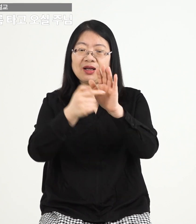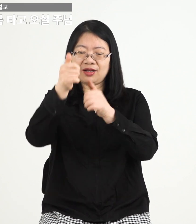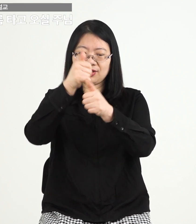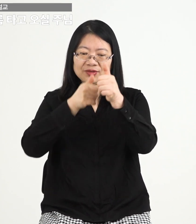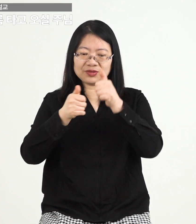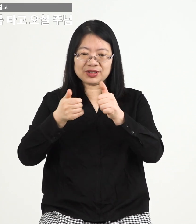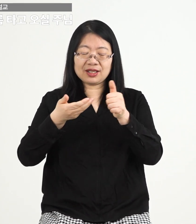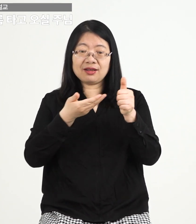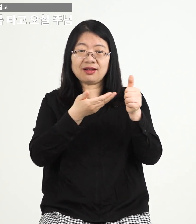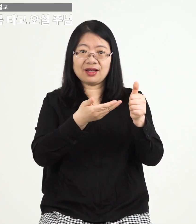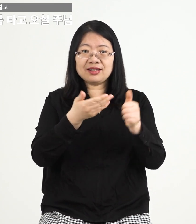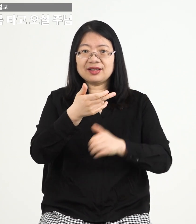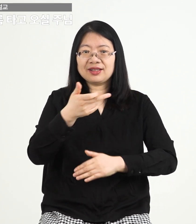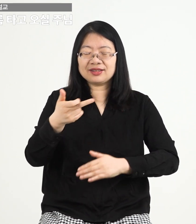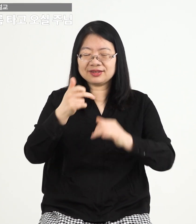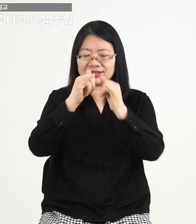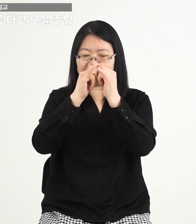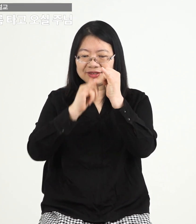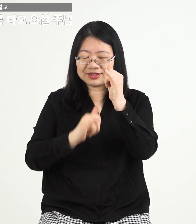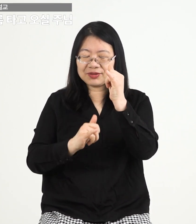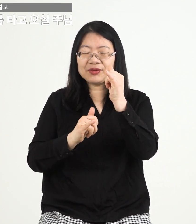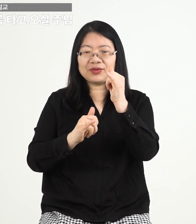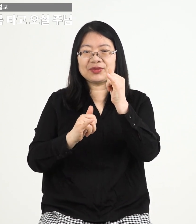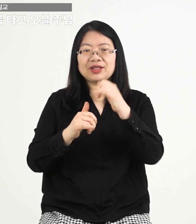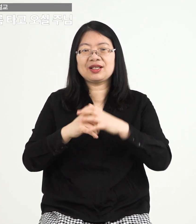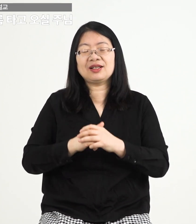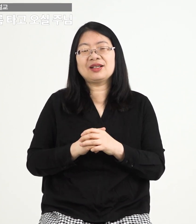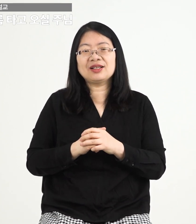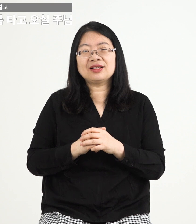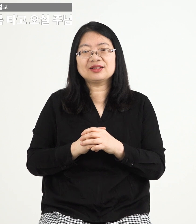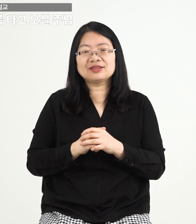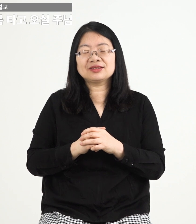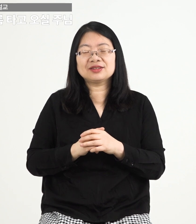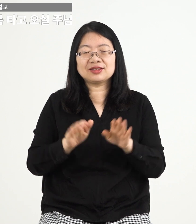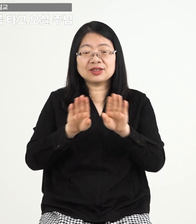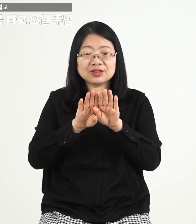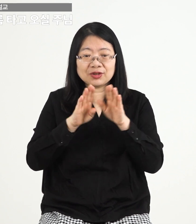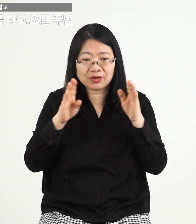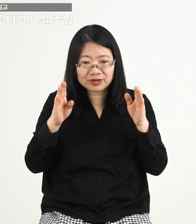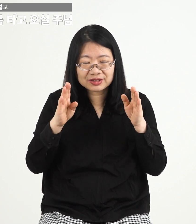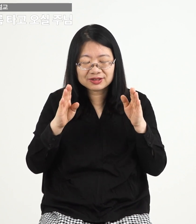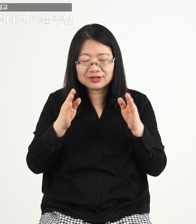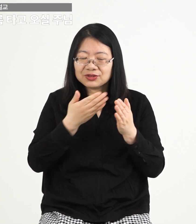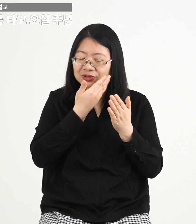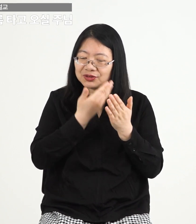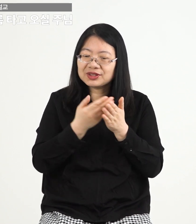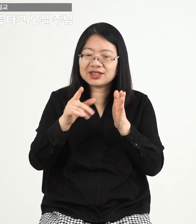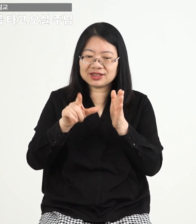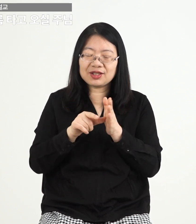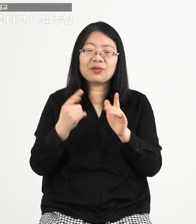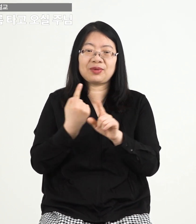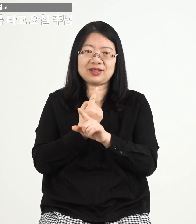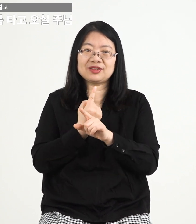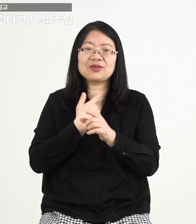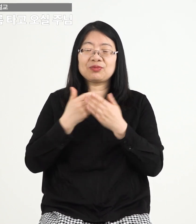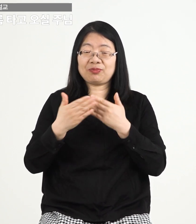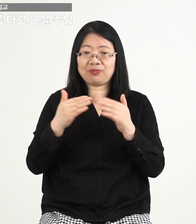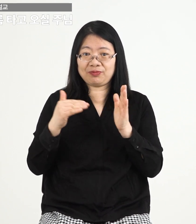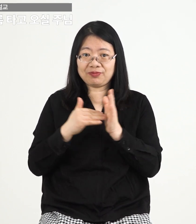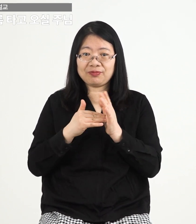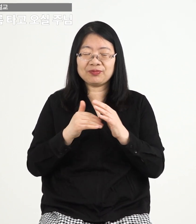후대의 큰 역사의 물줄기를 트는 일들로 바뀐단 말이에요. 그